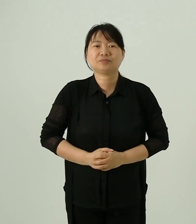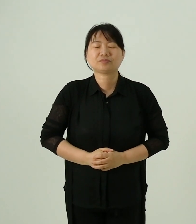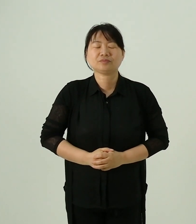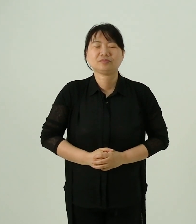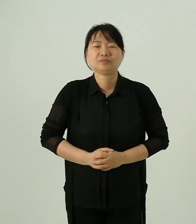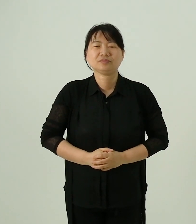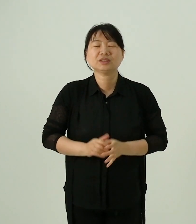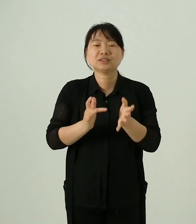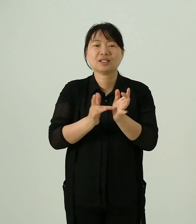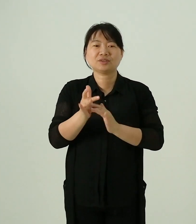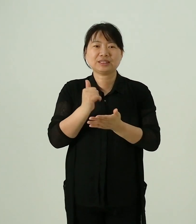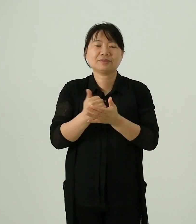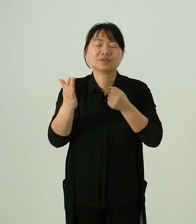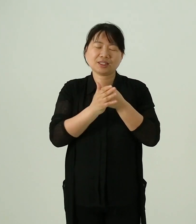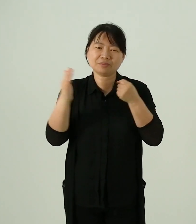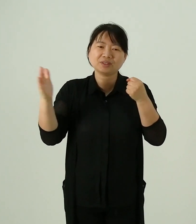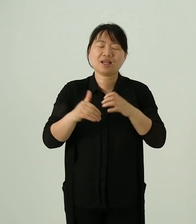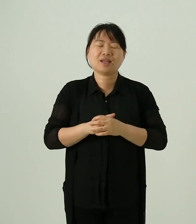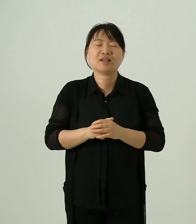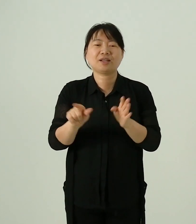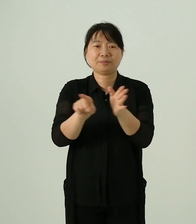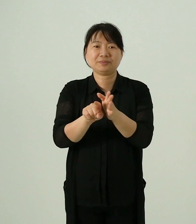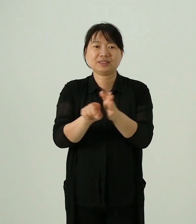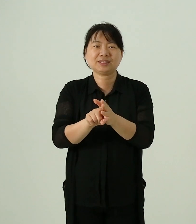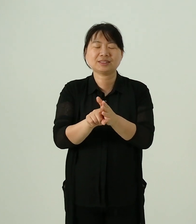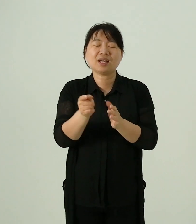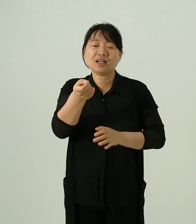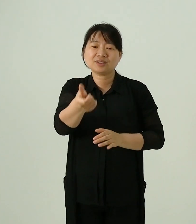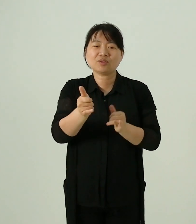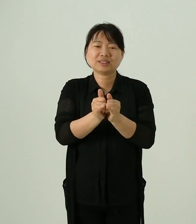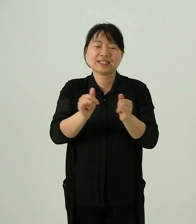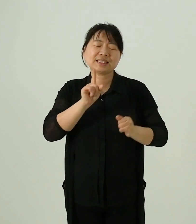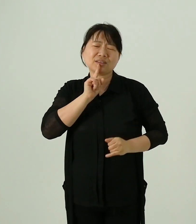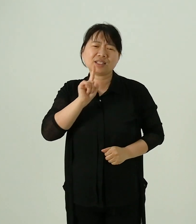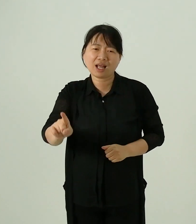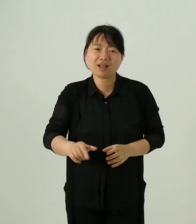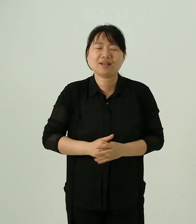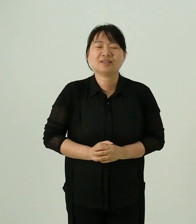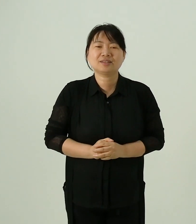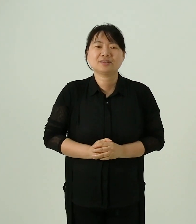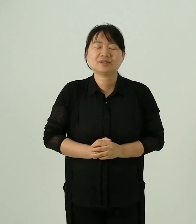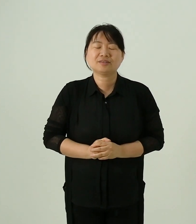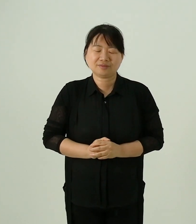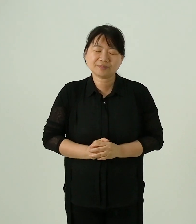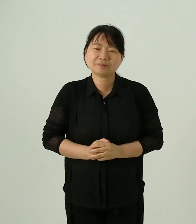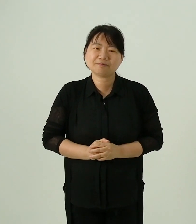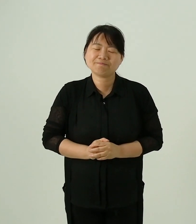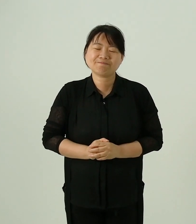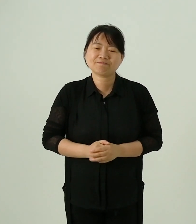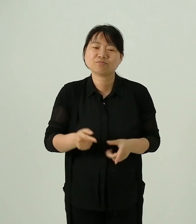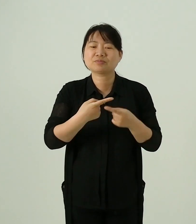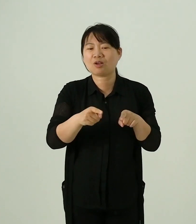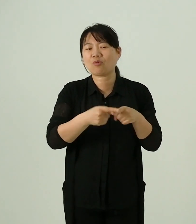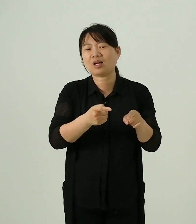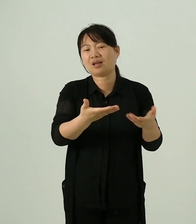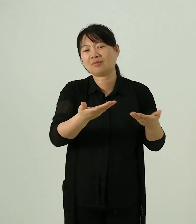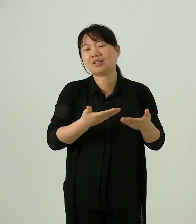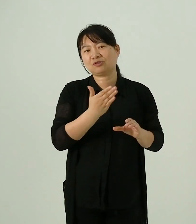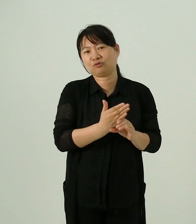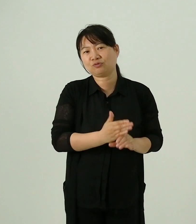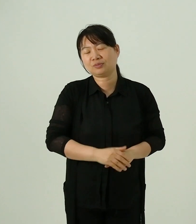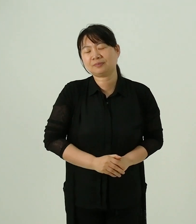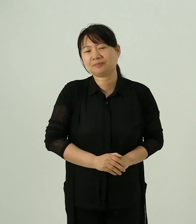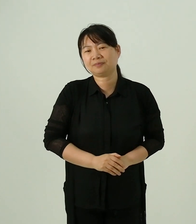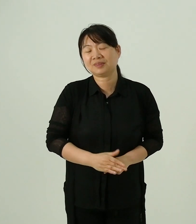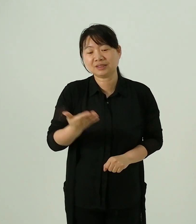그런데도 예수님에 의해서 믿음이 적은 자들아라고 지금 지적당하고 있는 거예요.